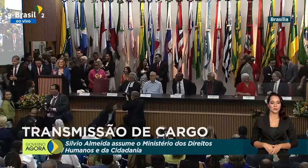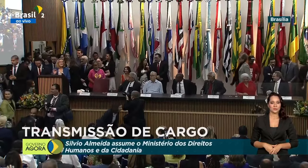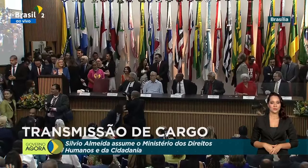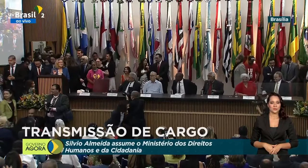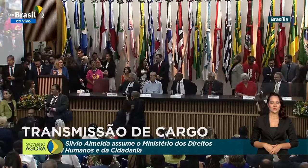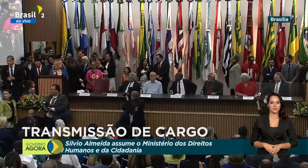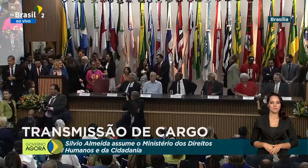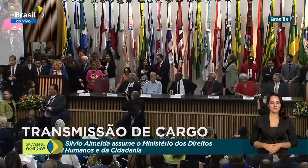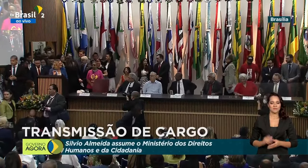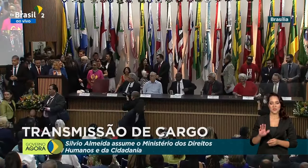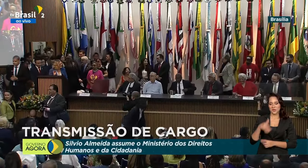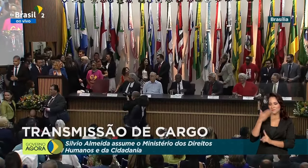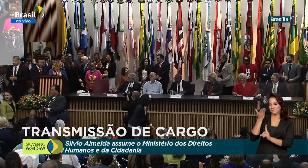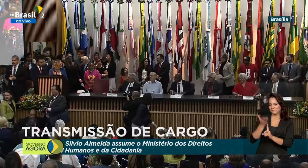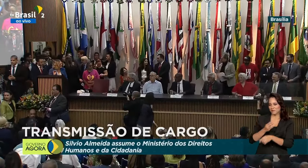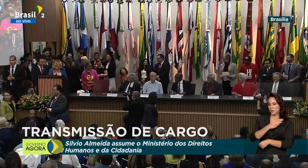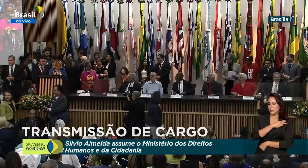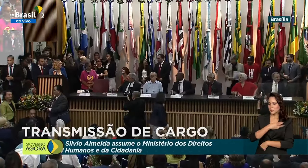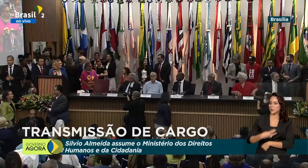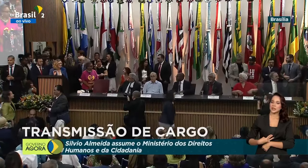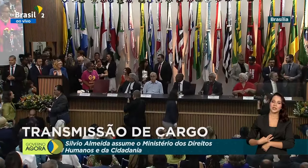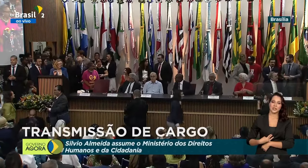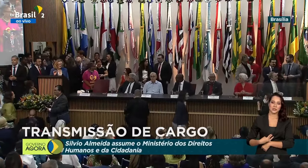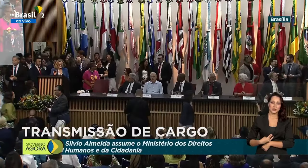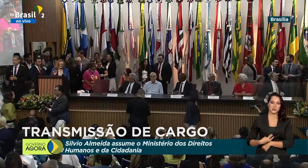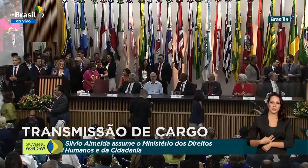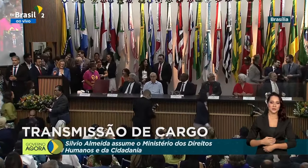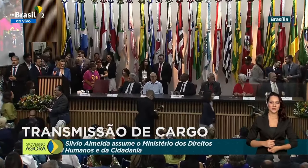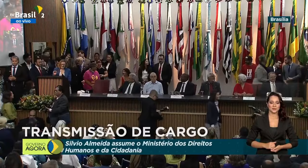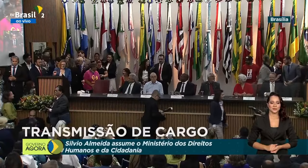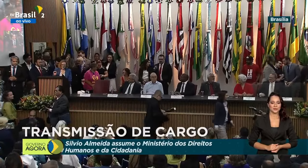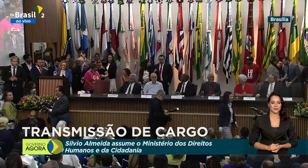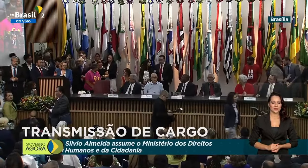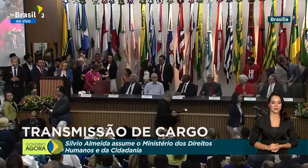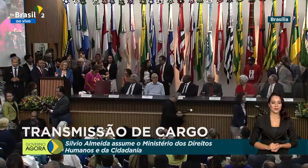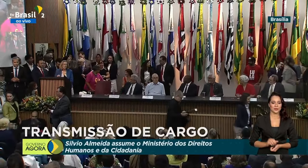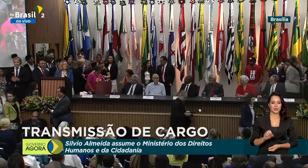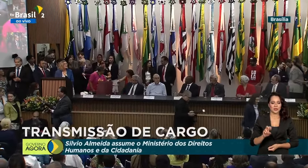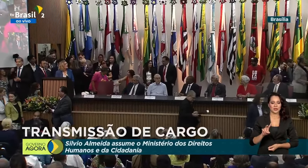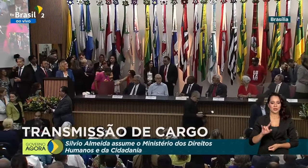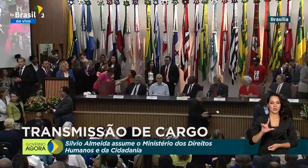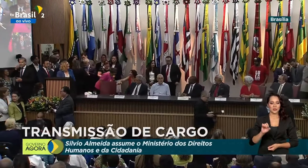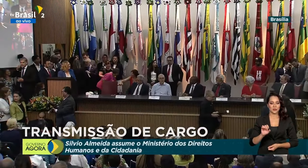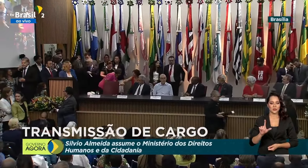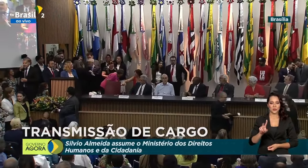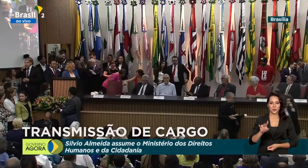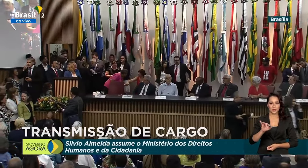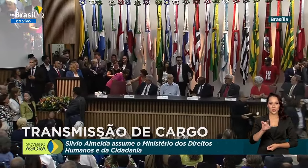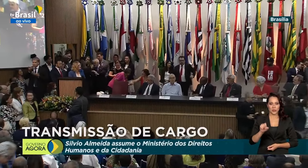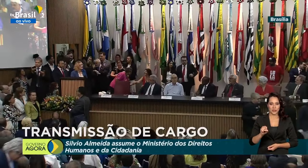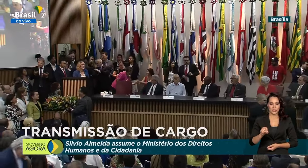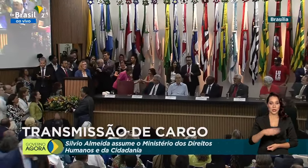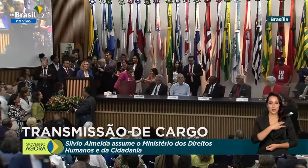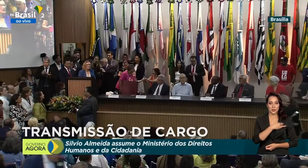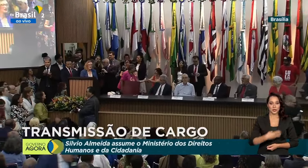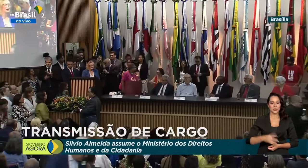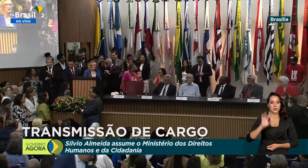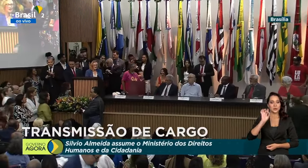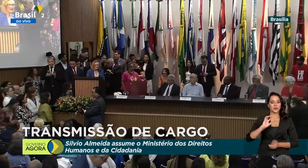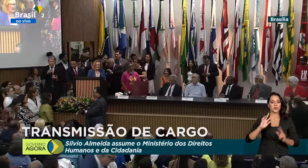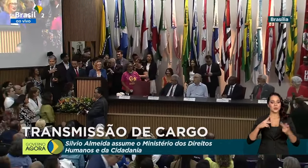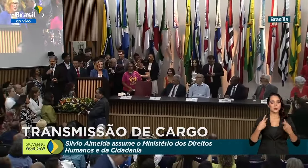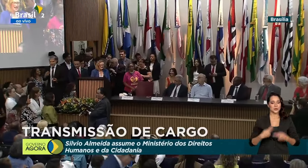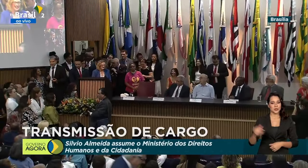Excelentíssimo Senhor Ministro de estado Silvio Luiz de Almeida Ministro dos direitos